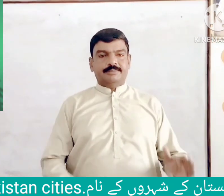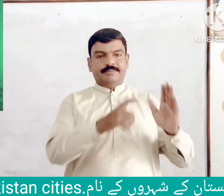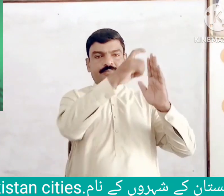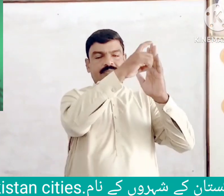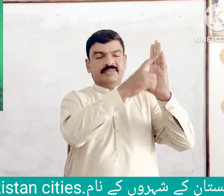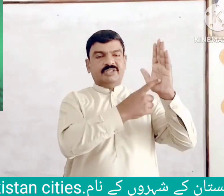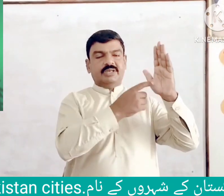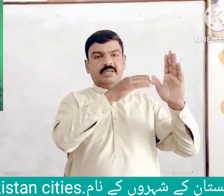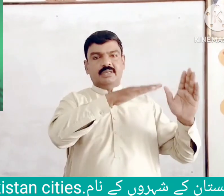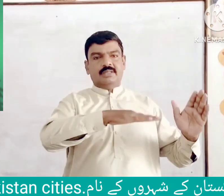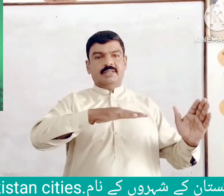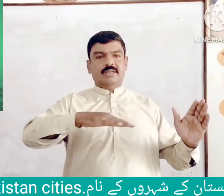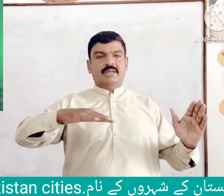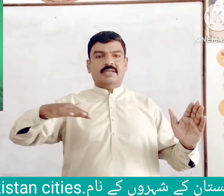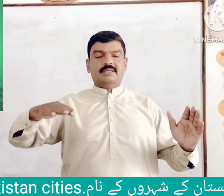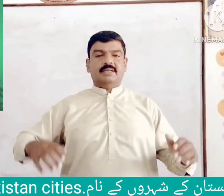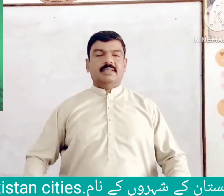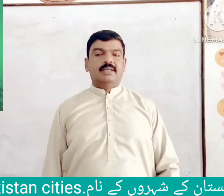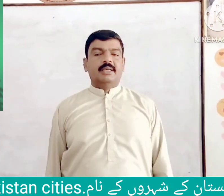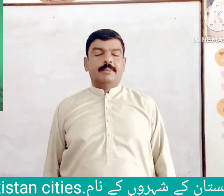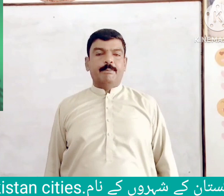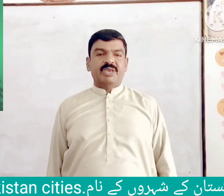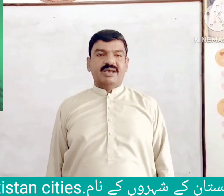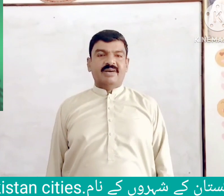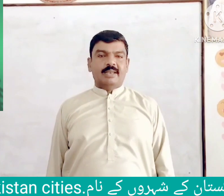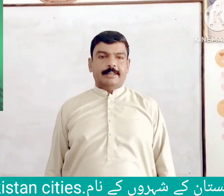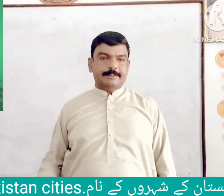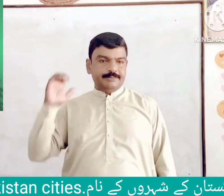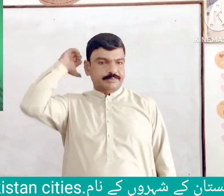जेहलम, J, दरिया का स्थान। मियांवाली